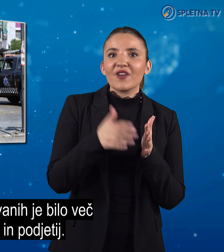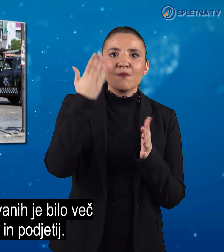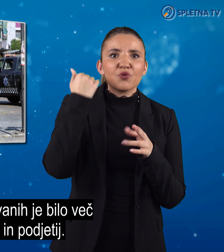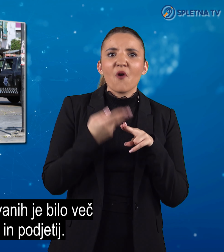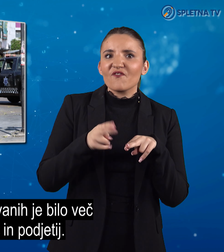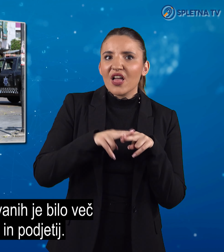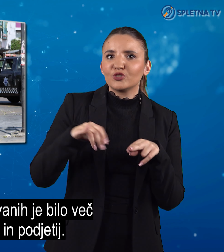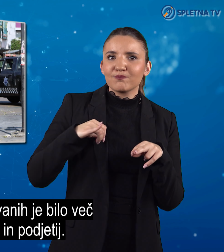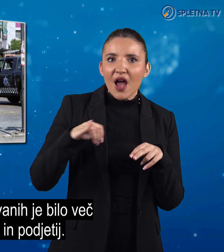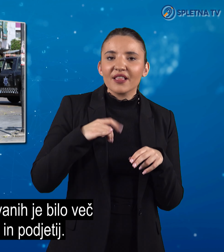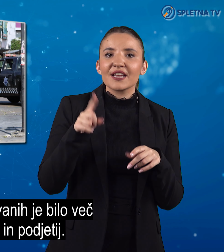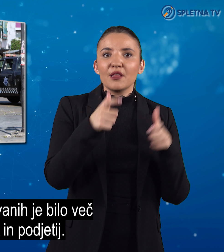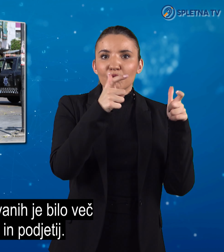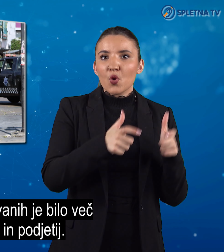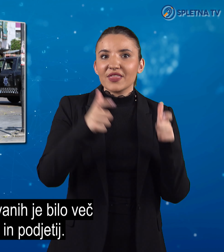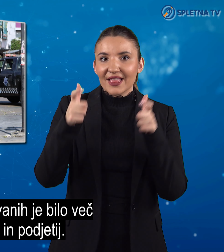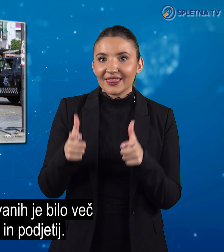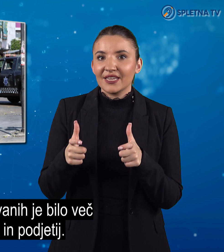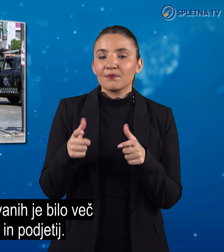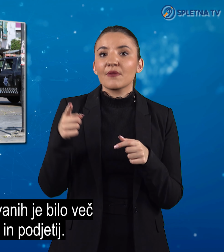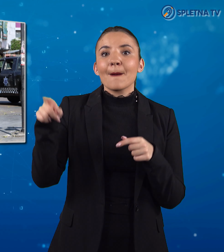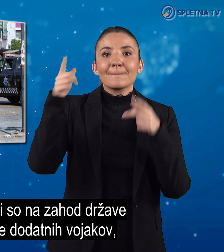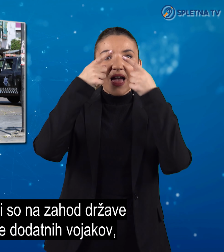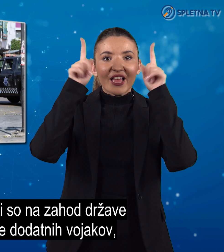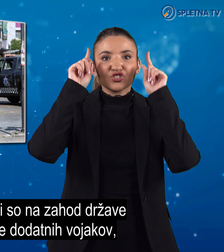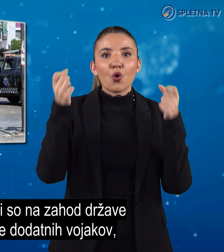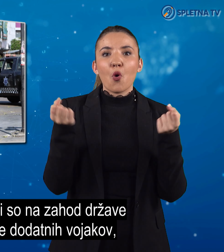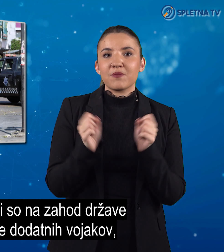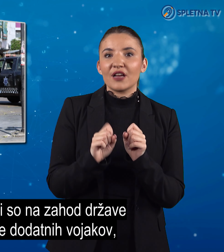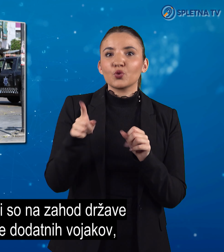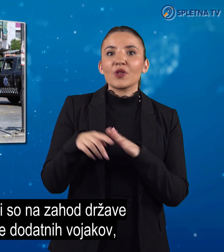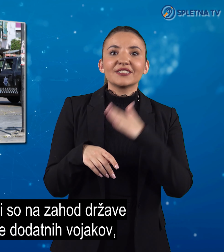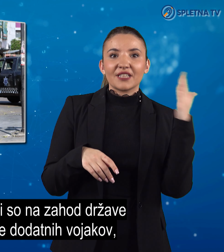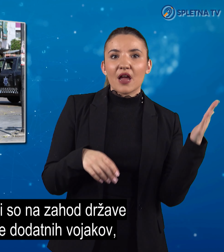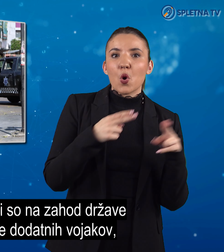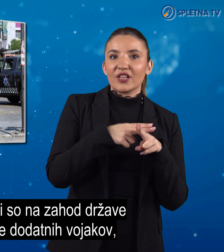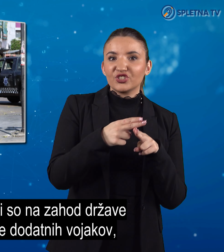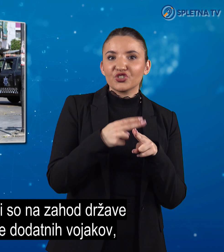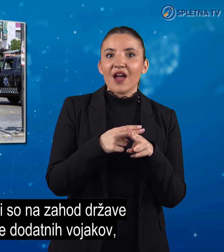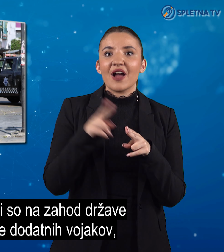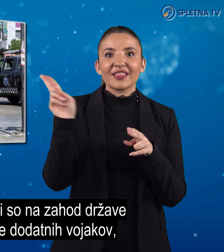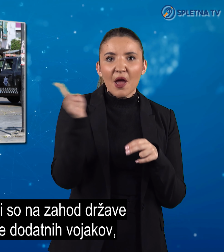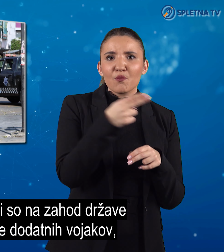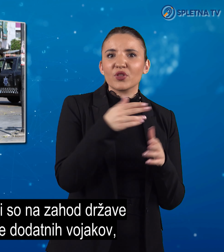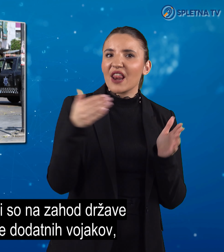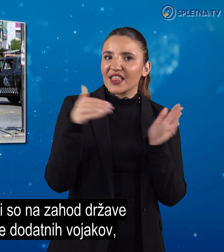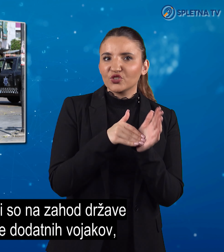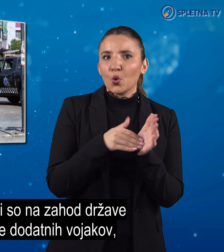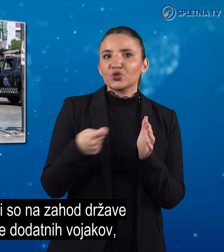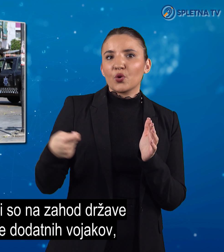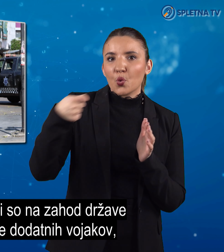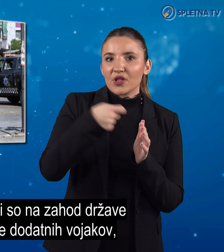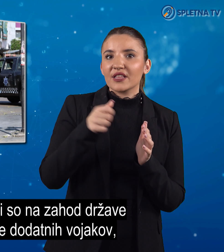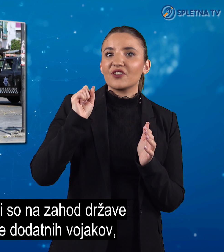Poškodovanih je bilo več bank in podjetij. Mehiške oblasti so na zahod države napotile tisoče dodatnih vojakov, da bi po